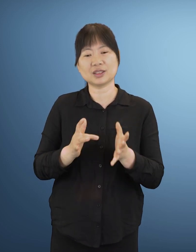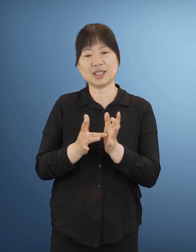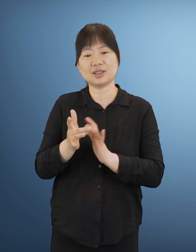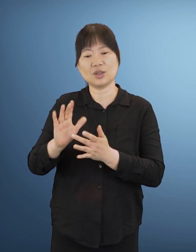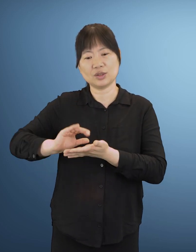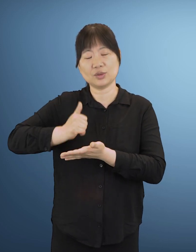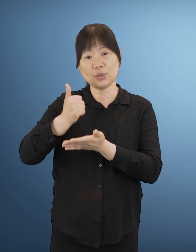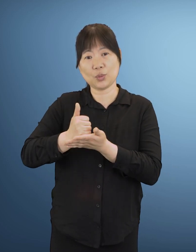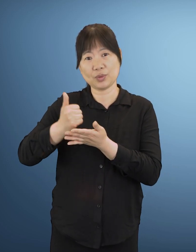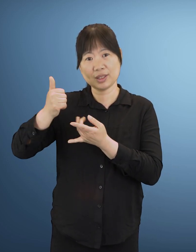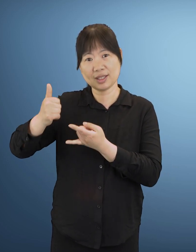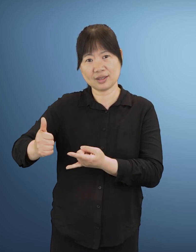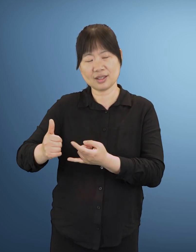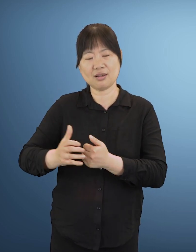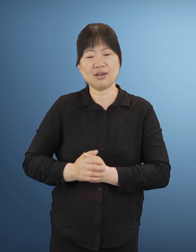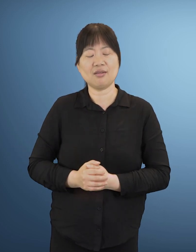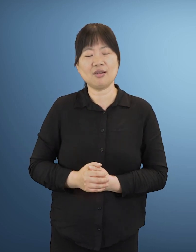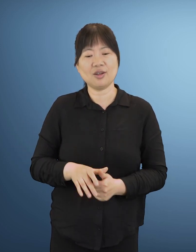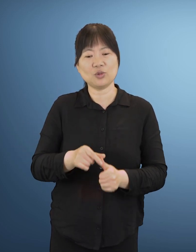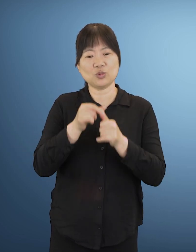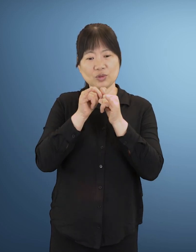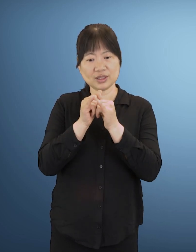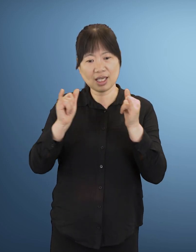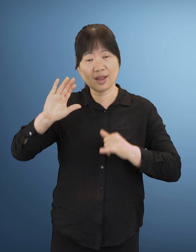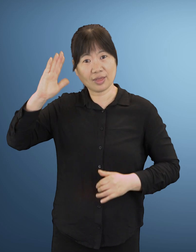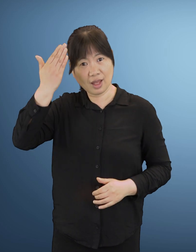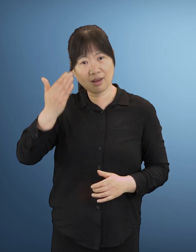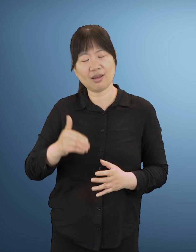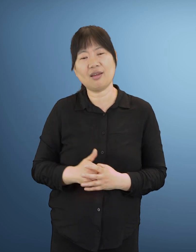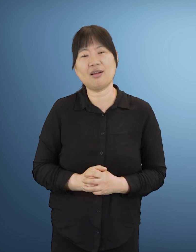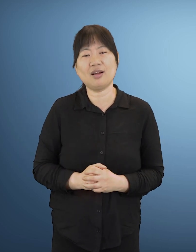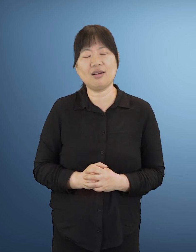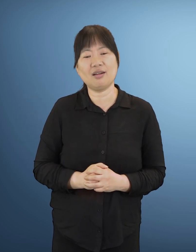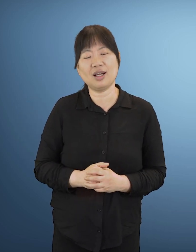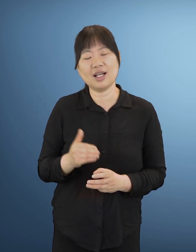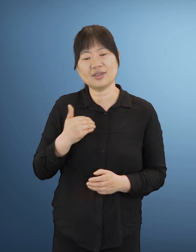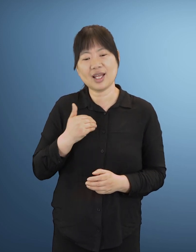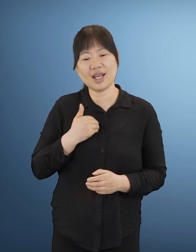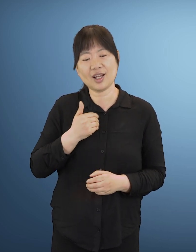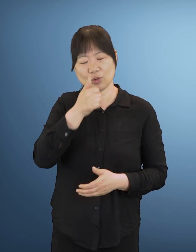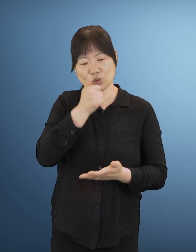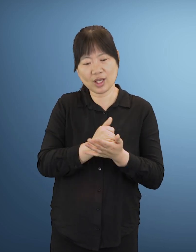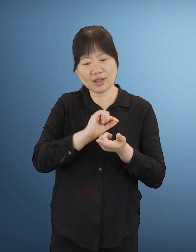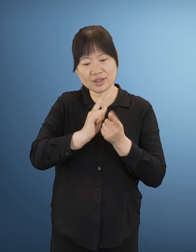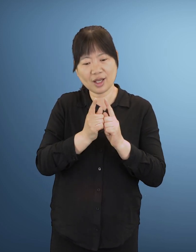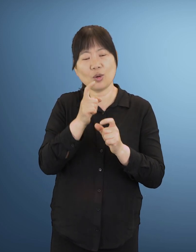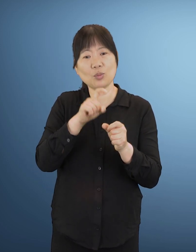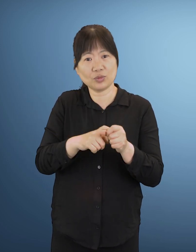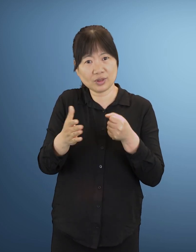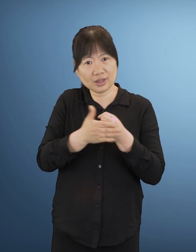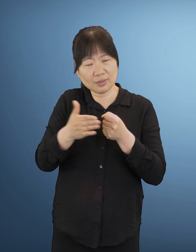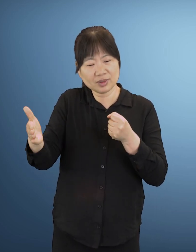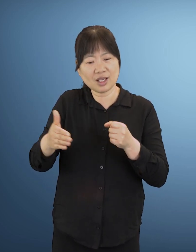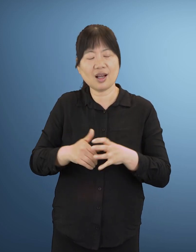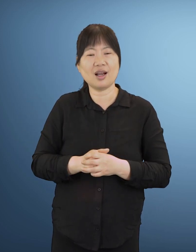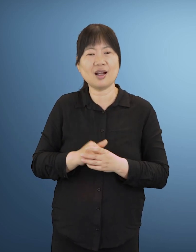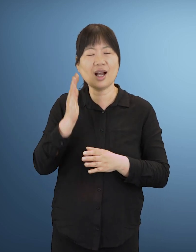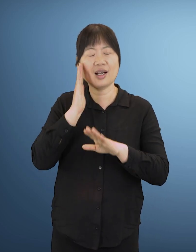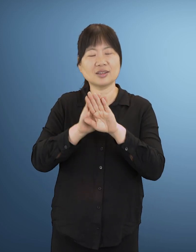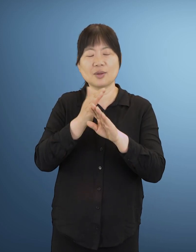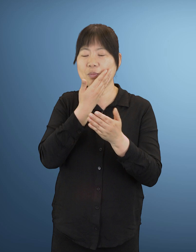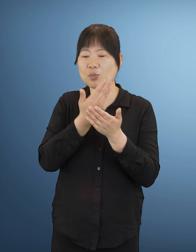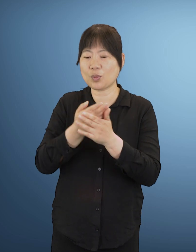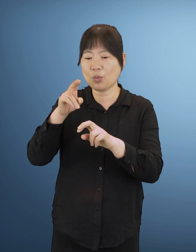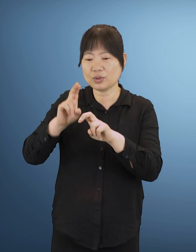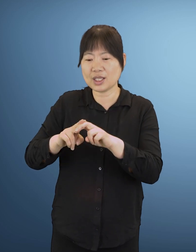예수 그리스도께서 구원자가 되시고 내 죄를 대속하기 위해서 하늘